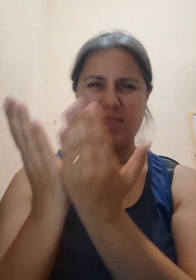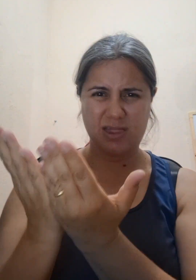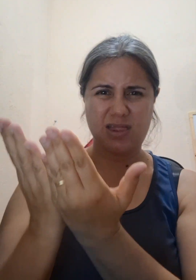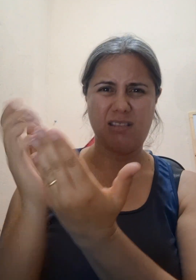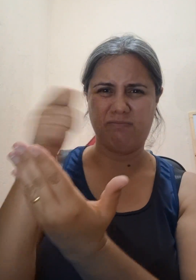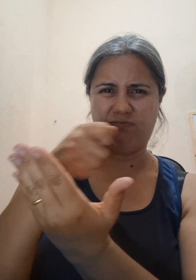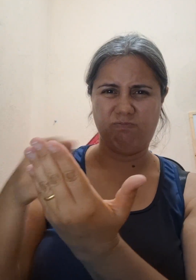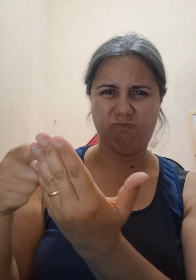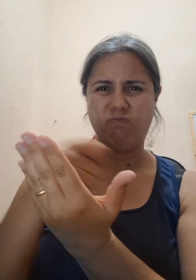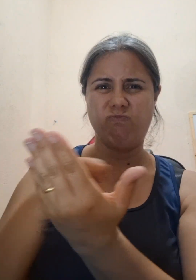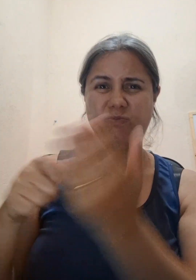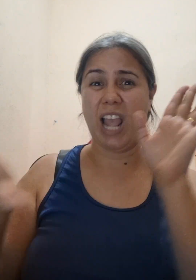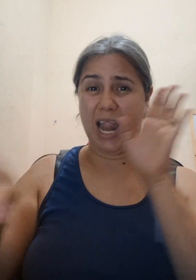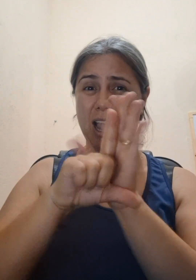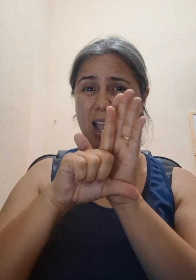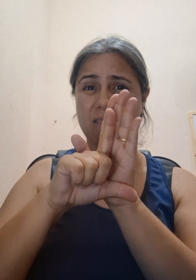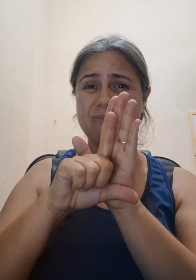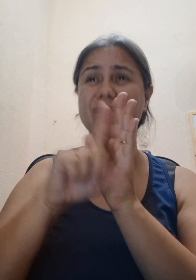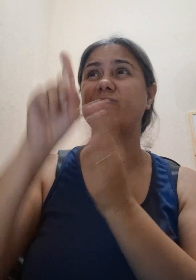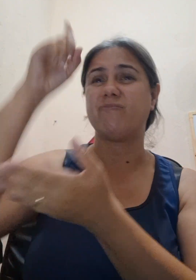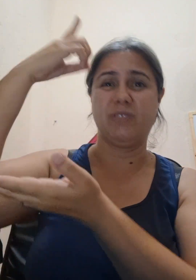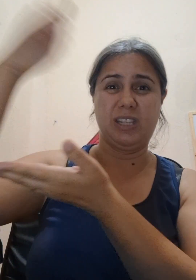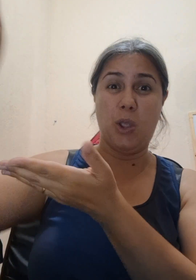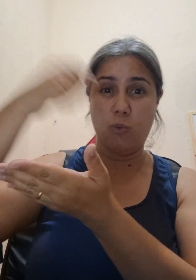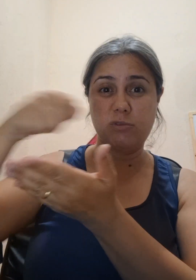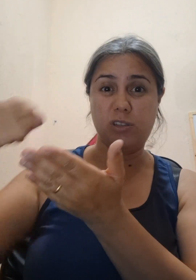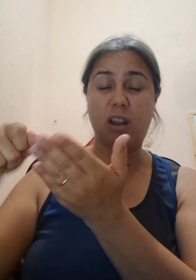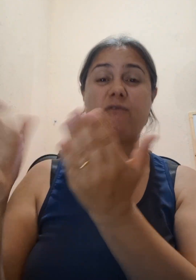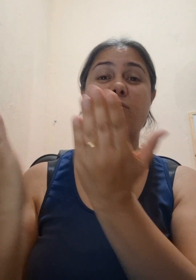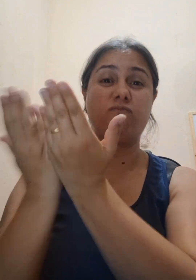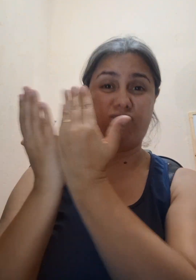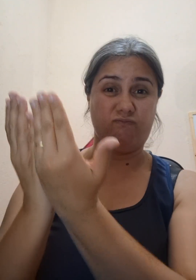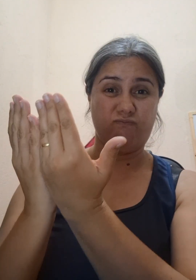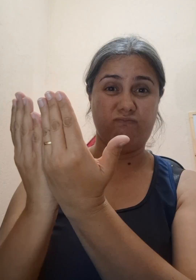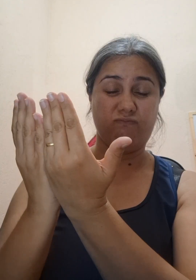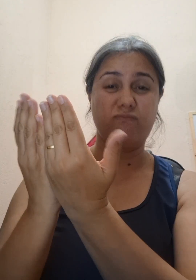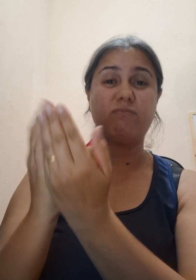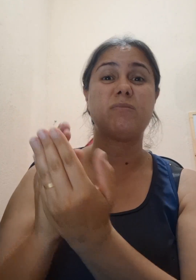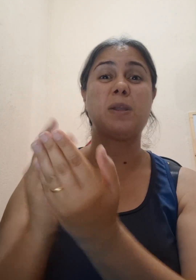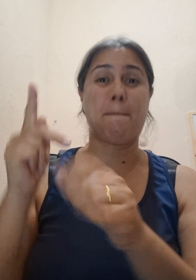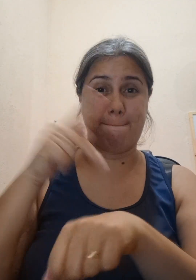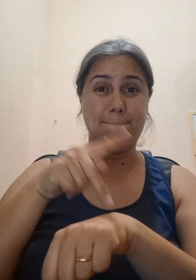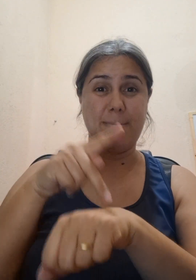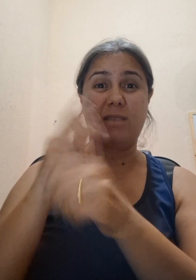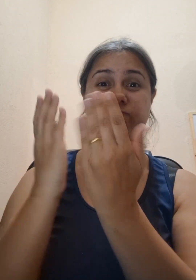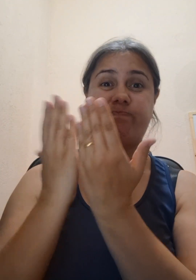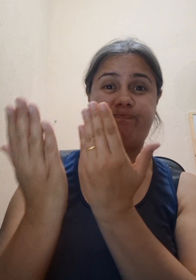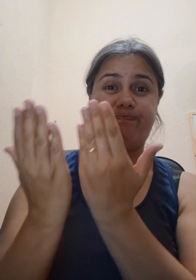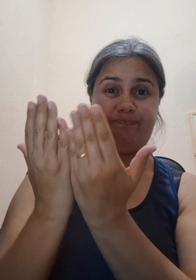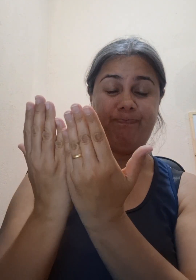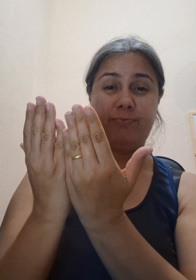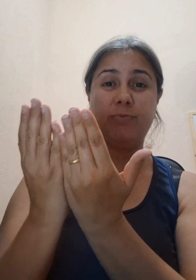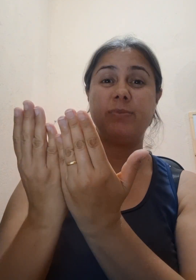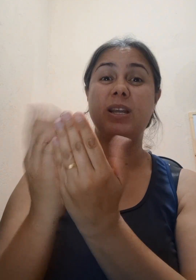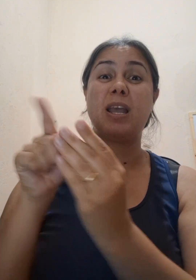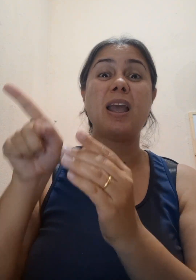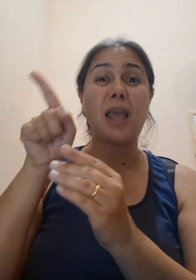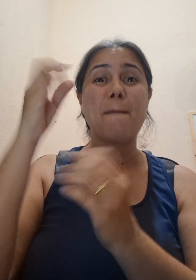Moisés quebrou as tábuas da lei que Deus tinha escrito, as tábuas de pedra.